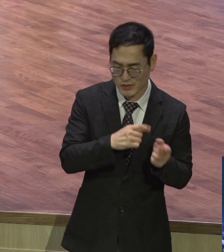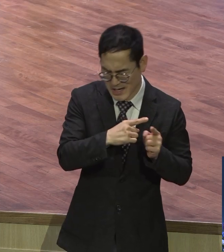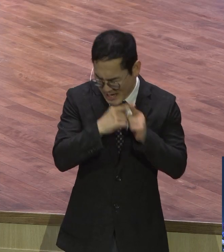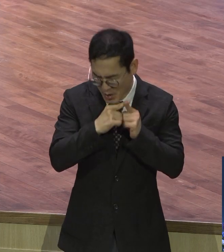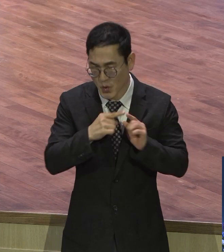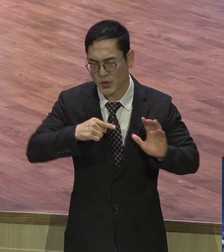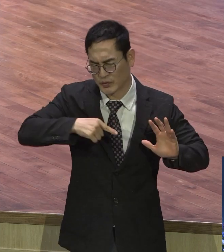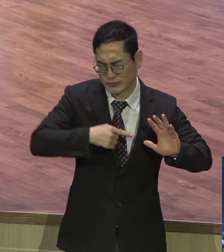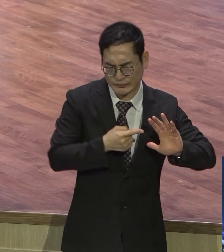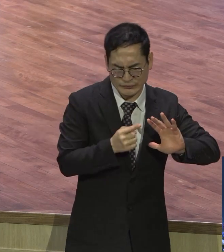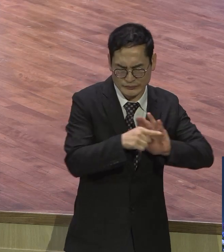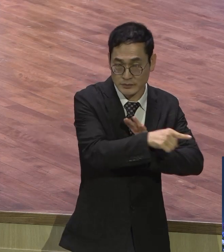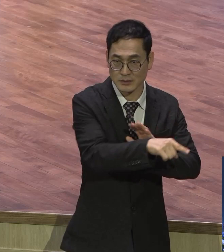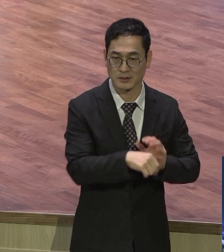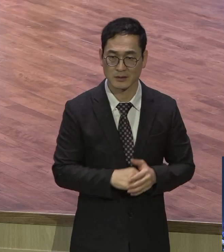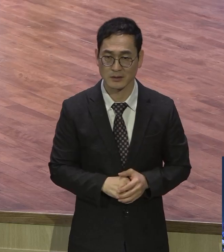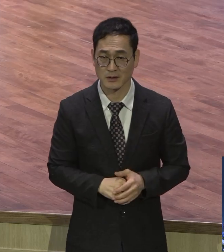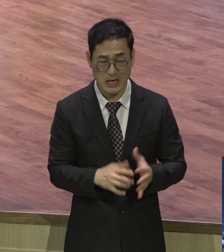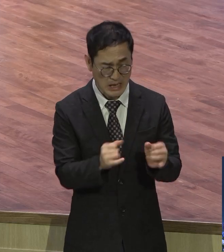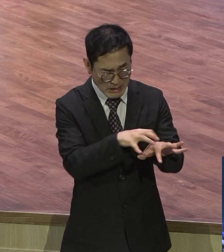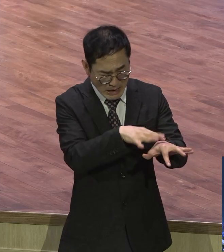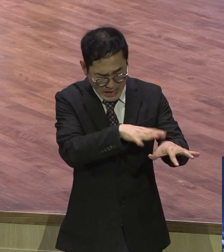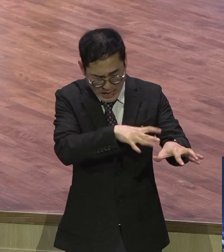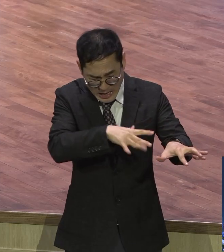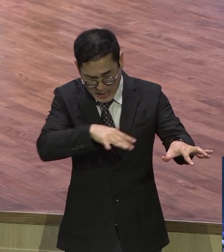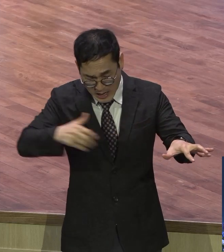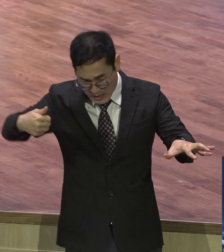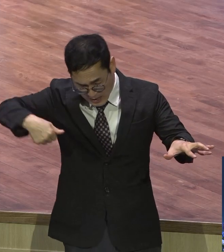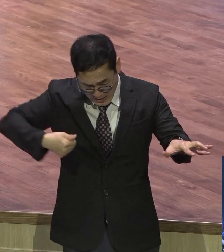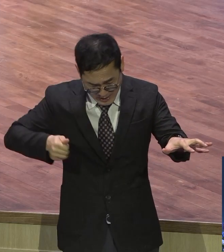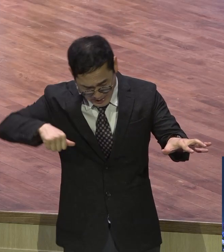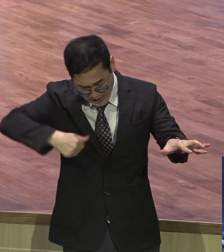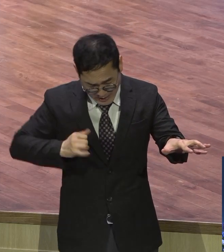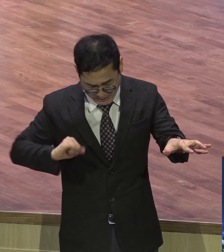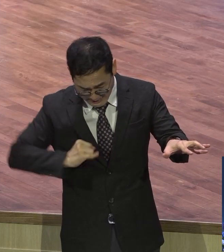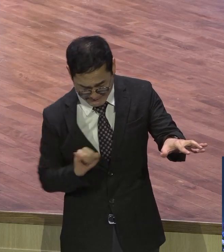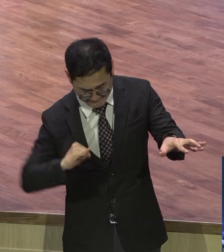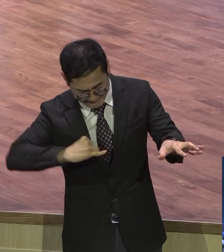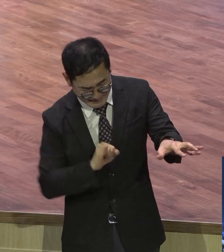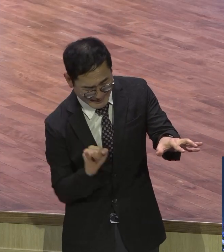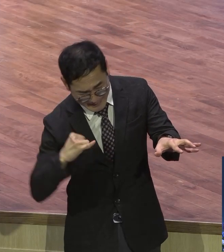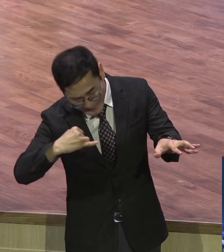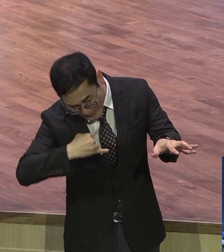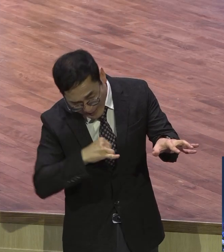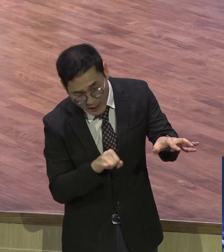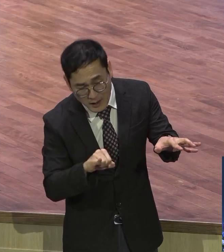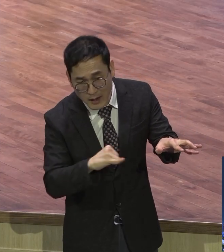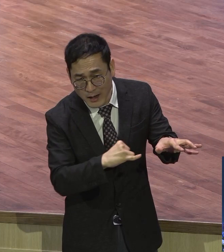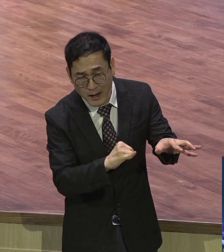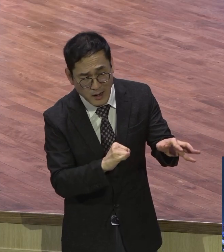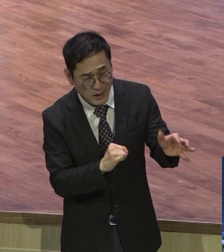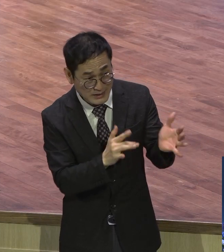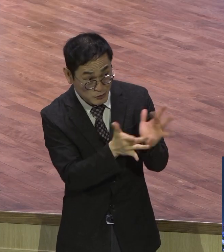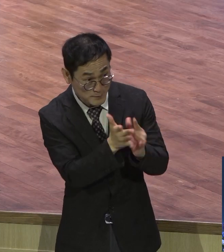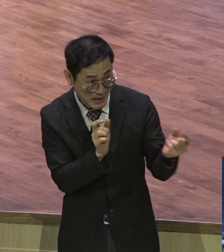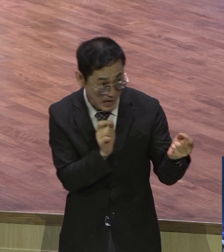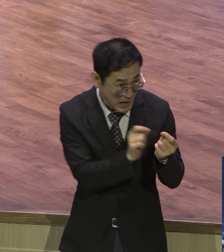남자도 하기 힘들어 너무 많이 밀려오니까 예수님 근처 갈 수가 없어요 너무 사람이 많으니까